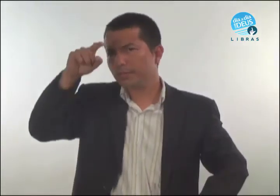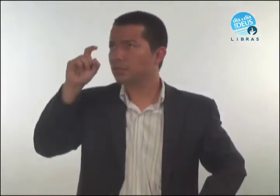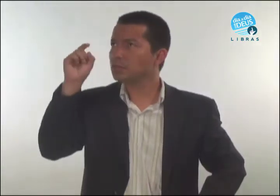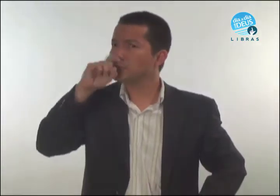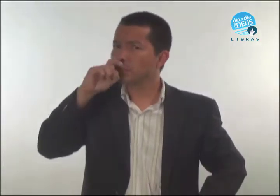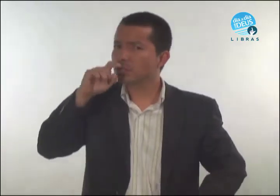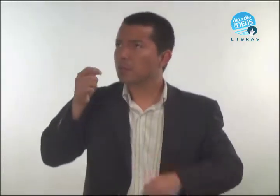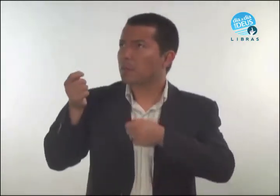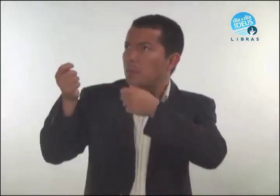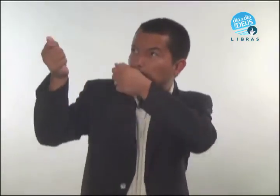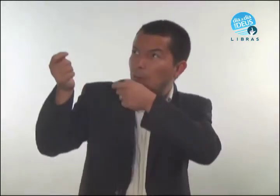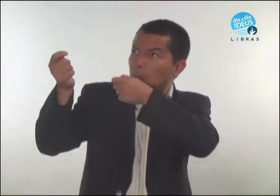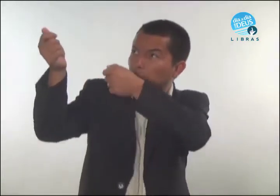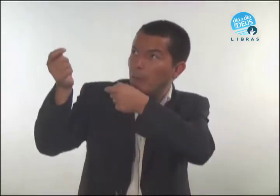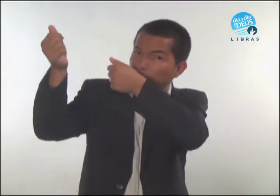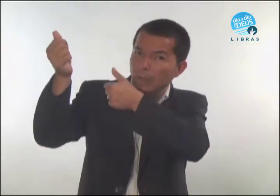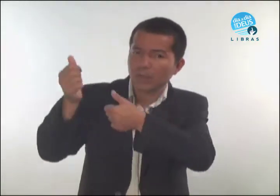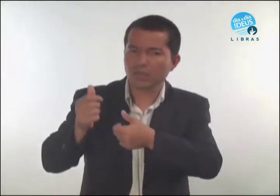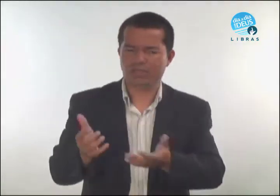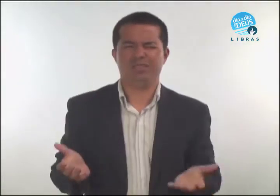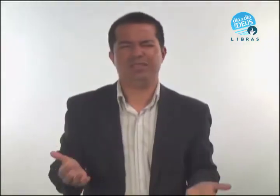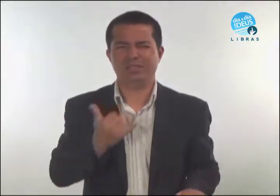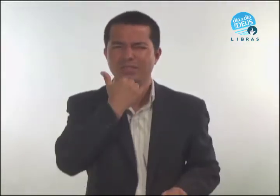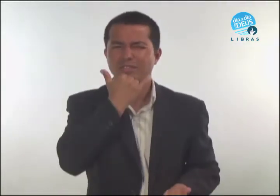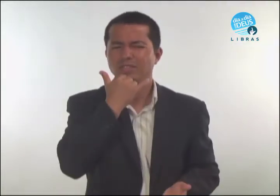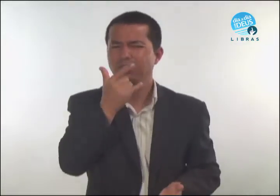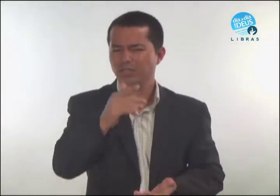mentindo para a gente: eu estou fazendo a vontade de Deus. Está nada.